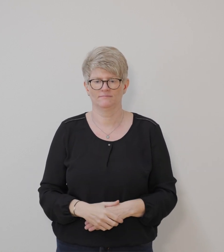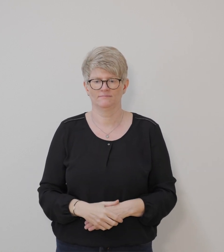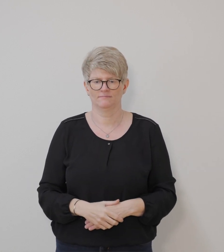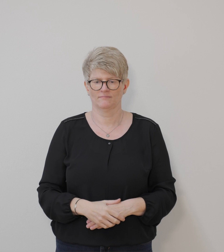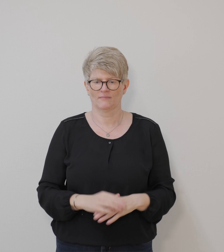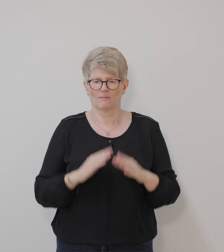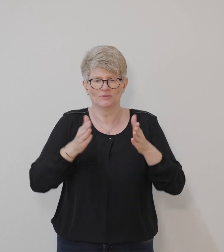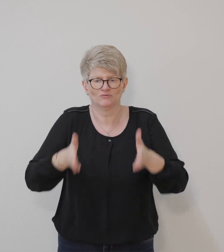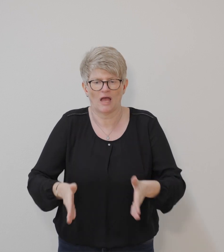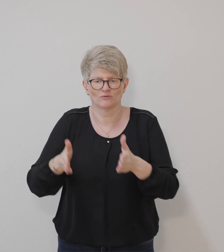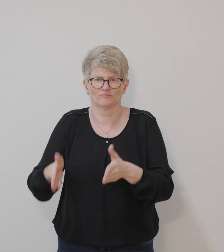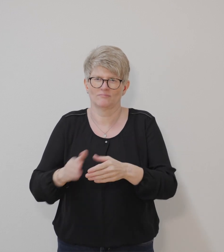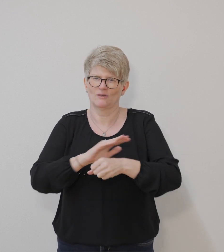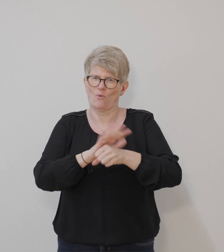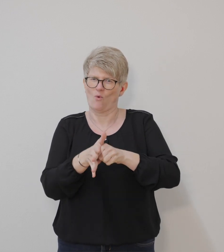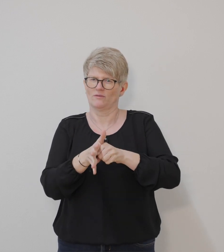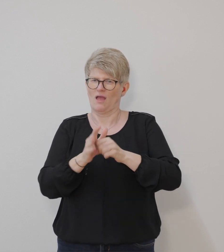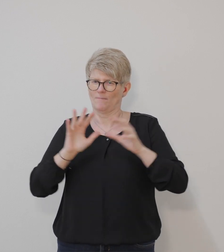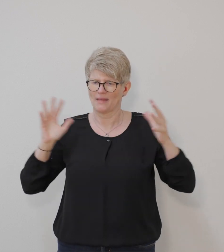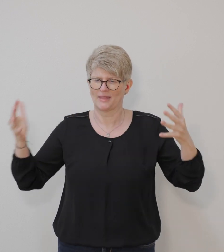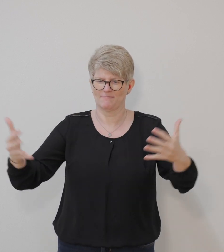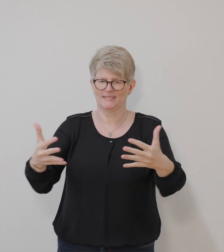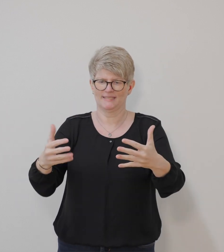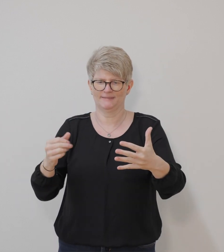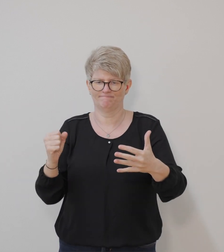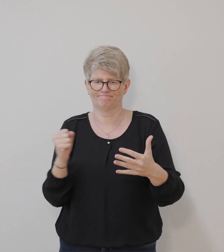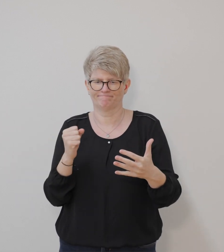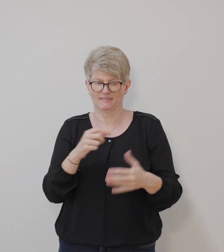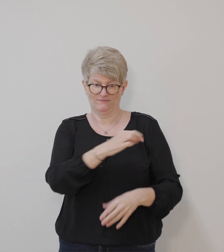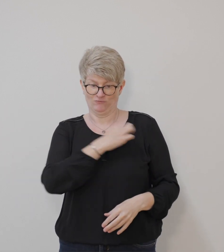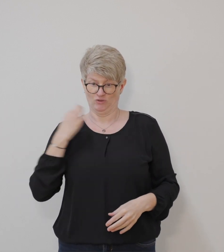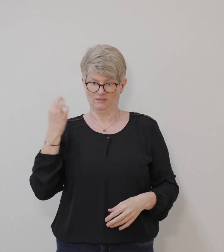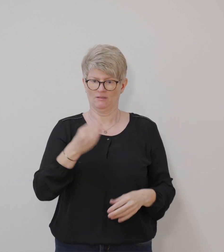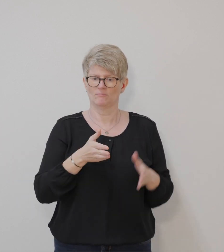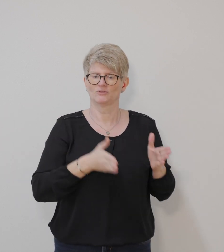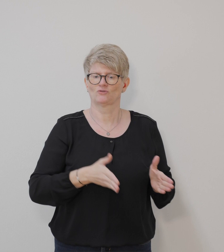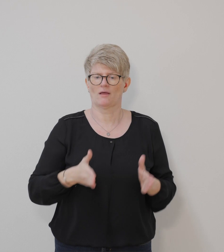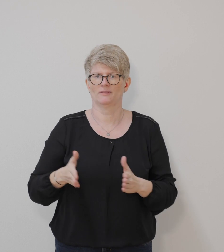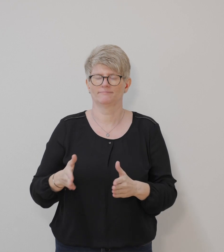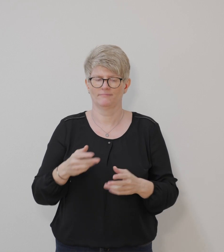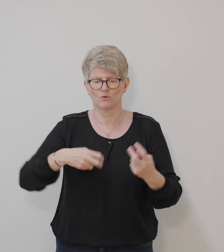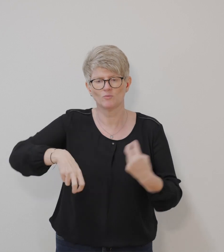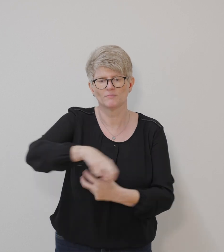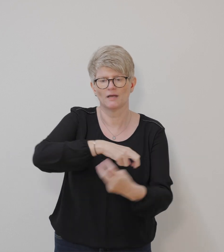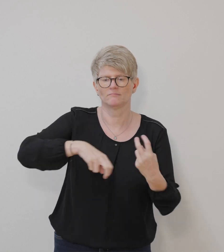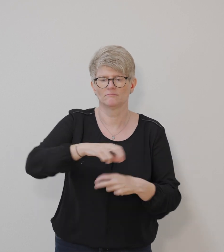nichts Neues, abgesehen von der Vielzahl der Todesfälle in kurzer Zeit.